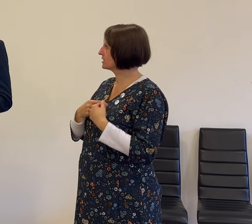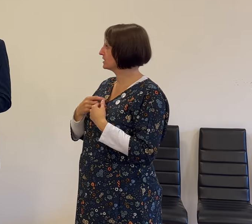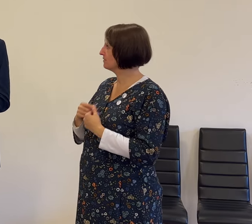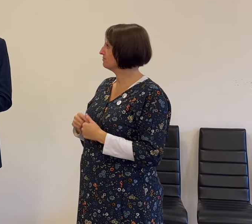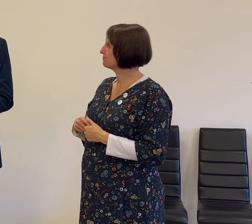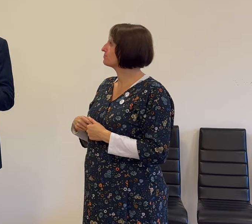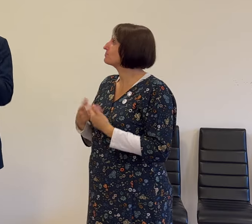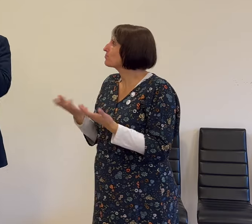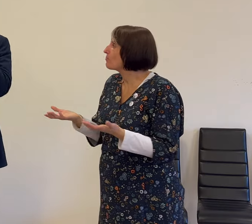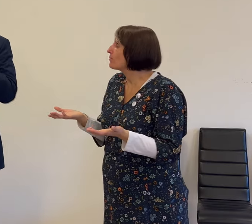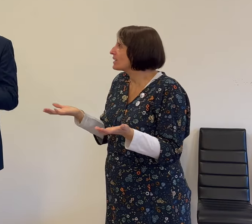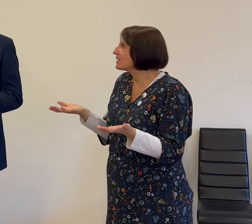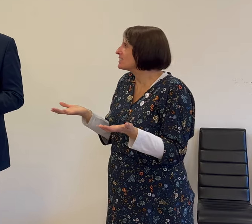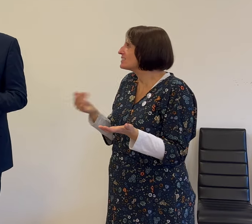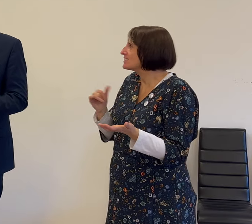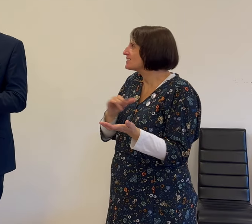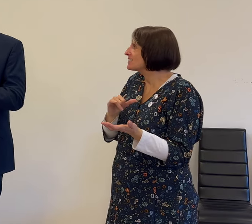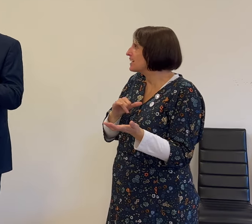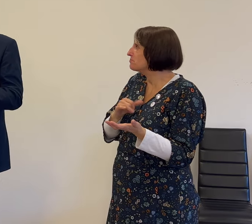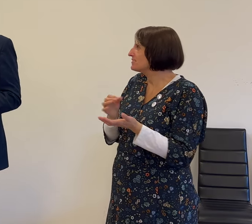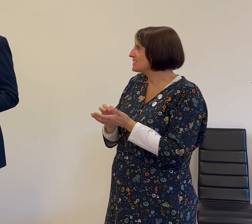A všimněte si, jako